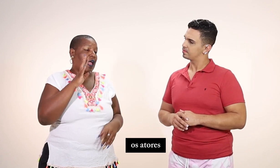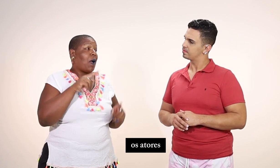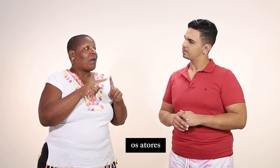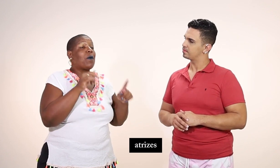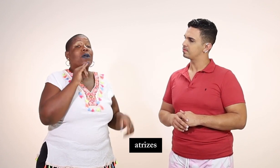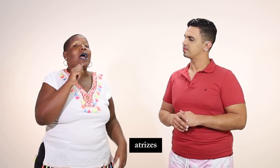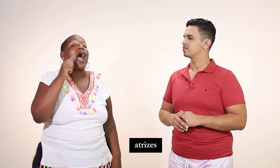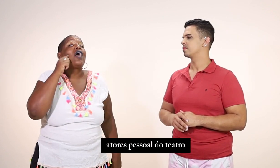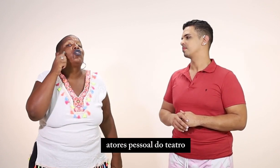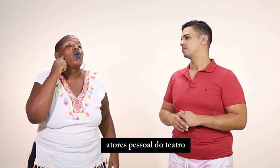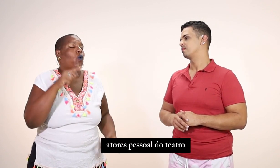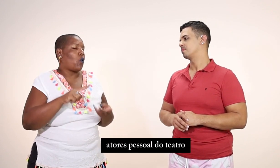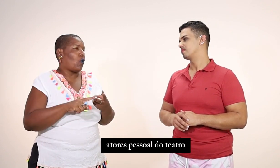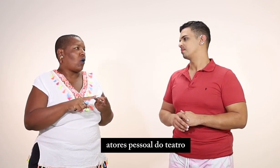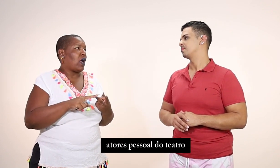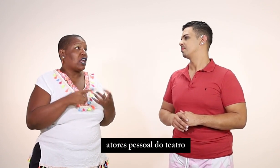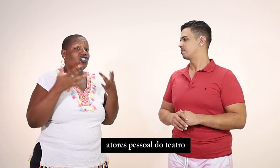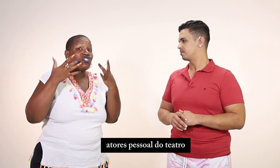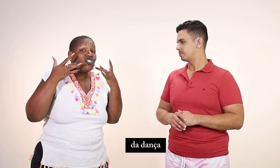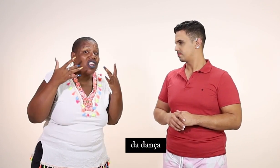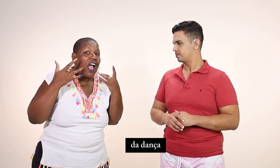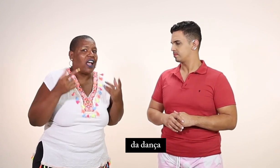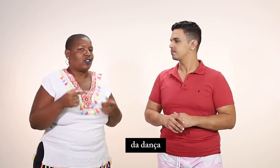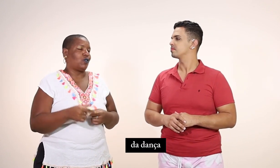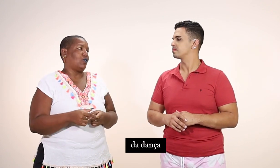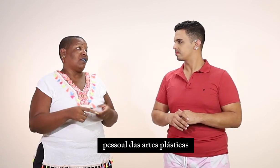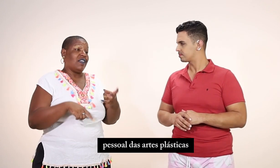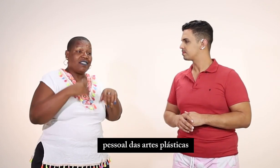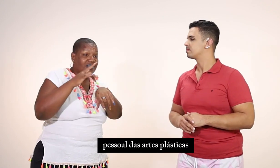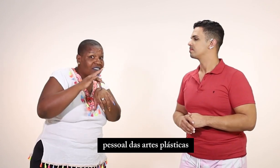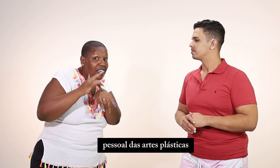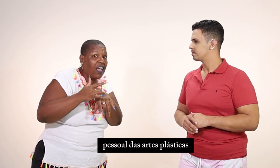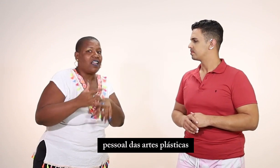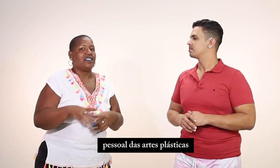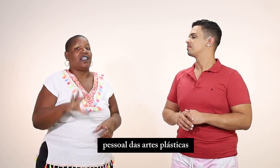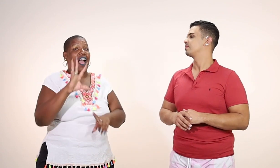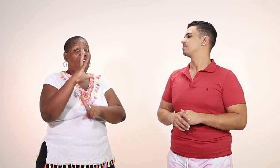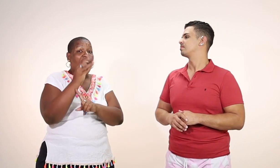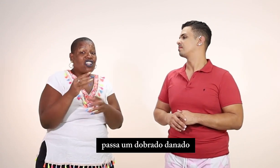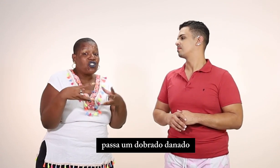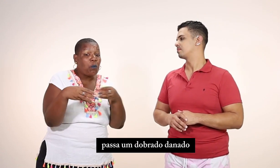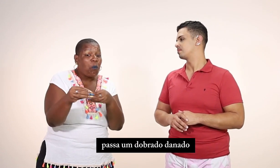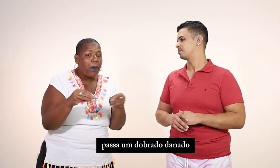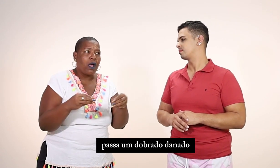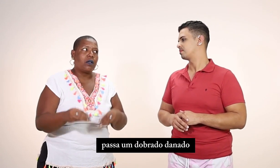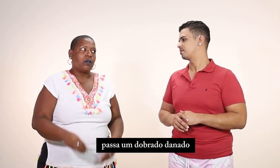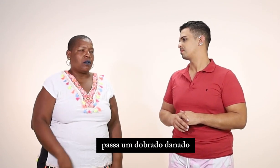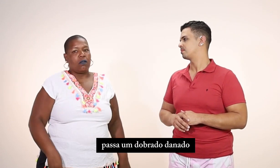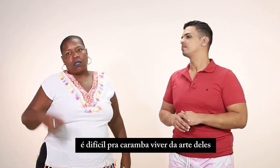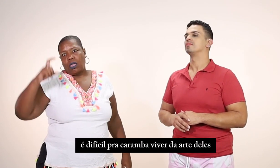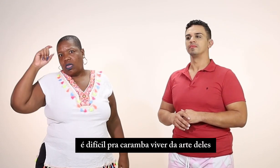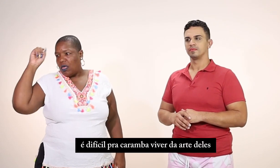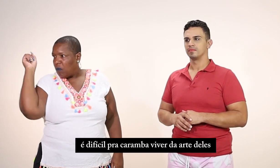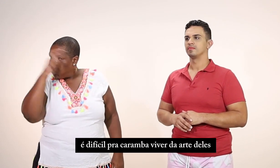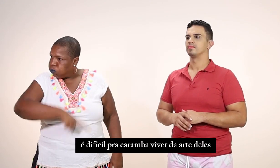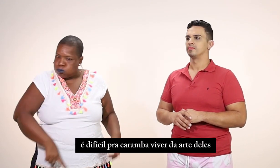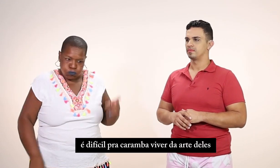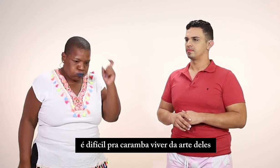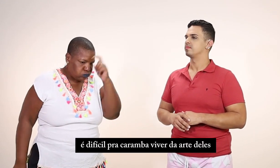atores, atrizes, atores, pessoal do teatro, da dança, pessoal das artes plásticas, passam um dobrado danado. É difícil pra caramba viver da